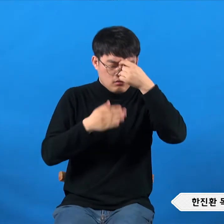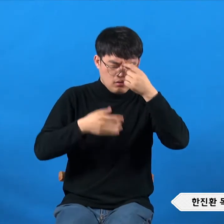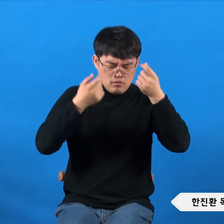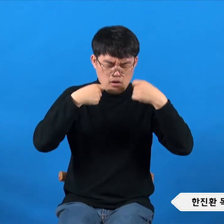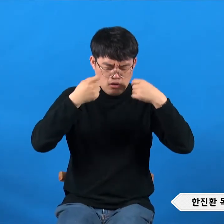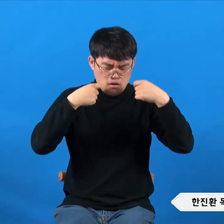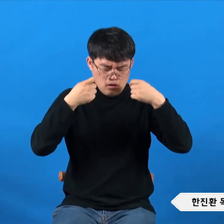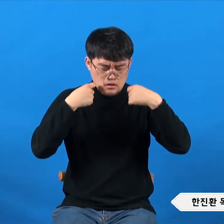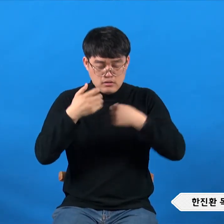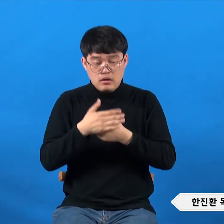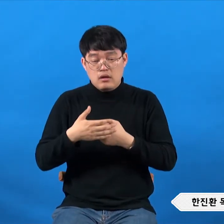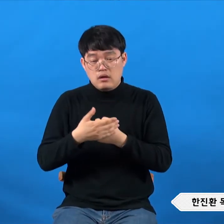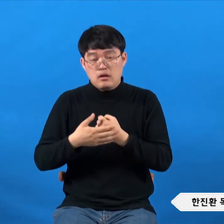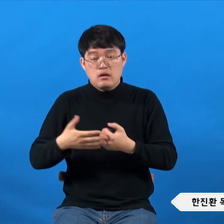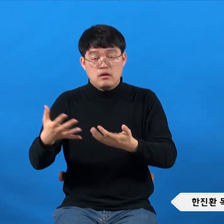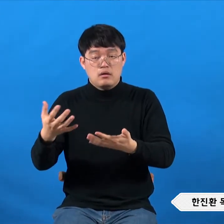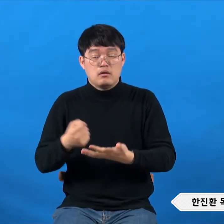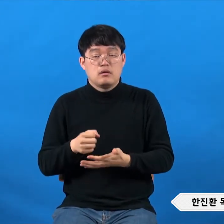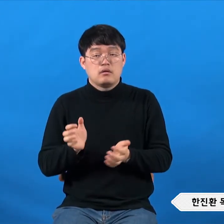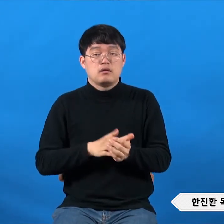교인들도 은혜를 그 순간에 많이 받았지요.